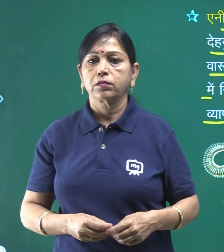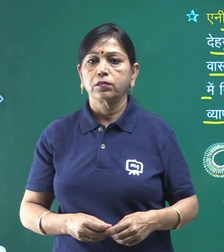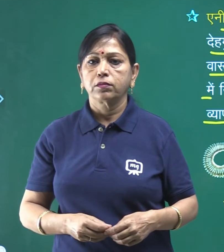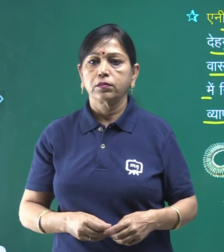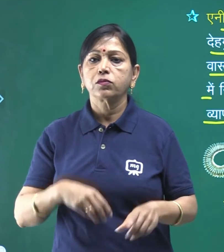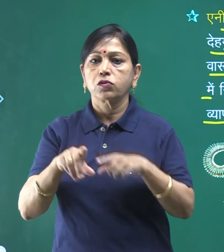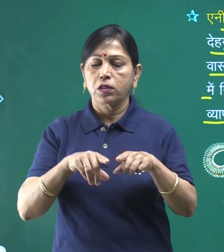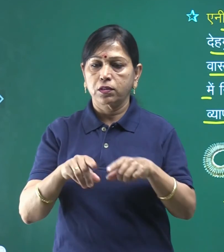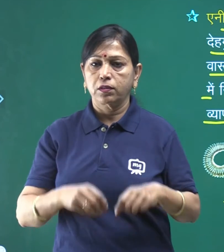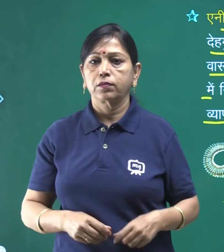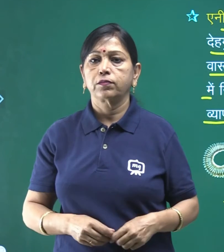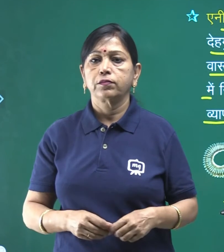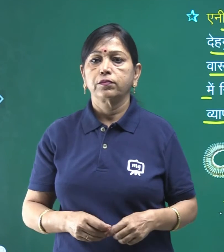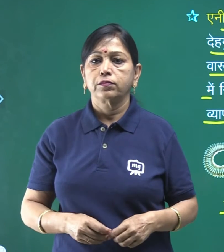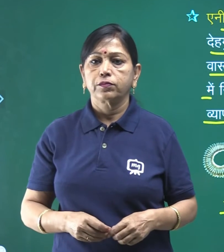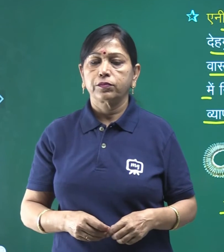जैसे